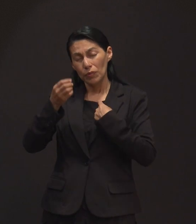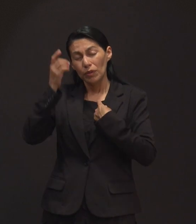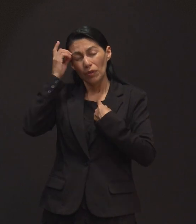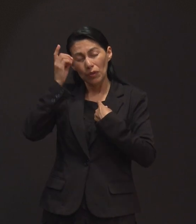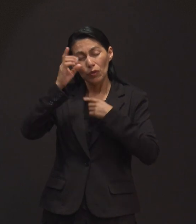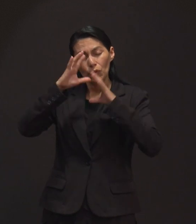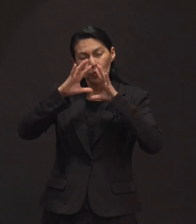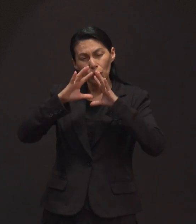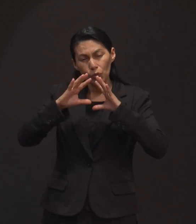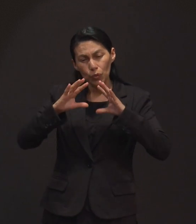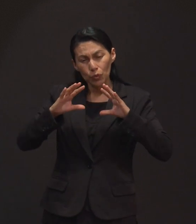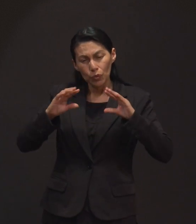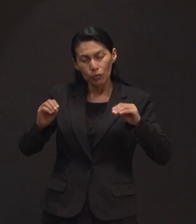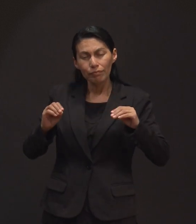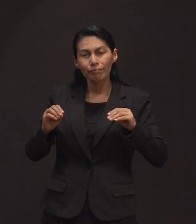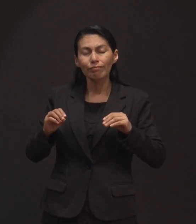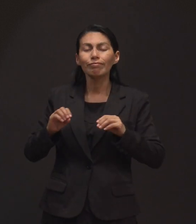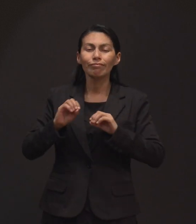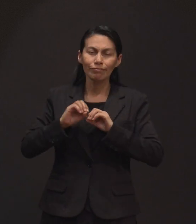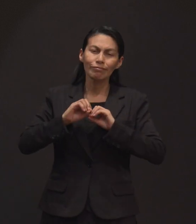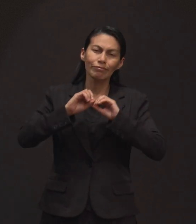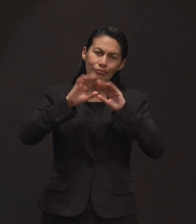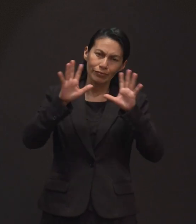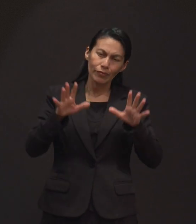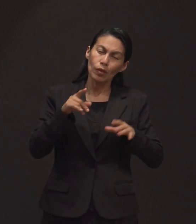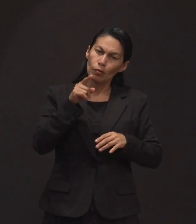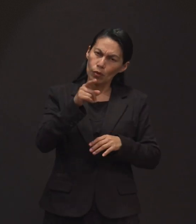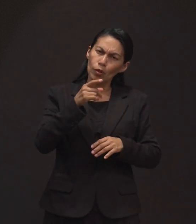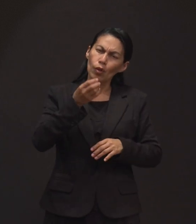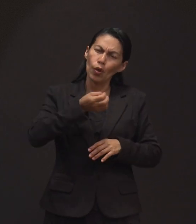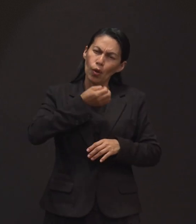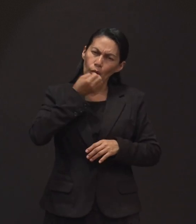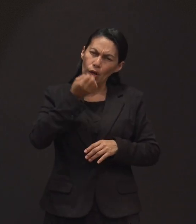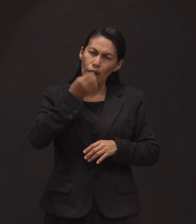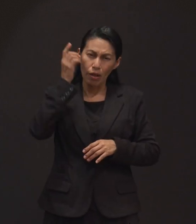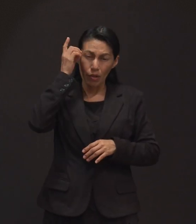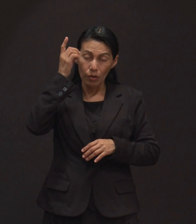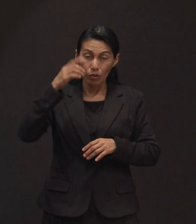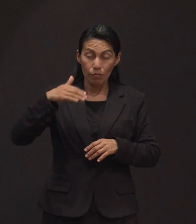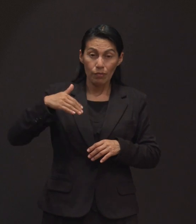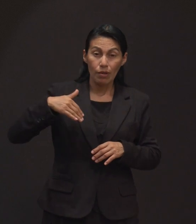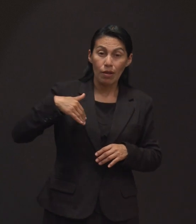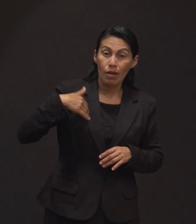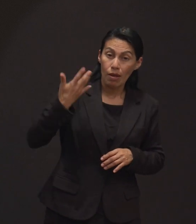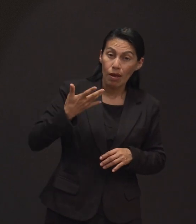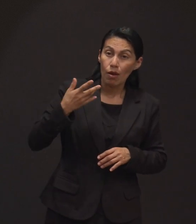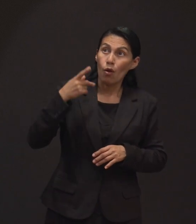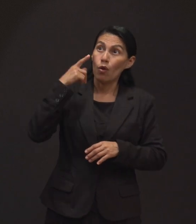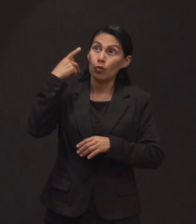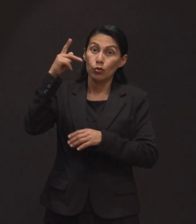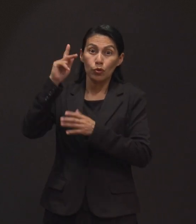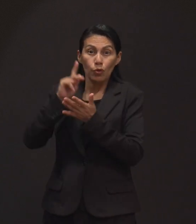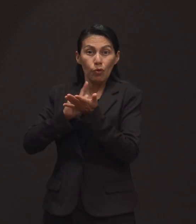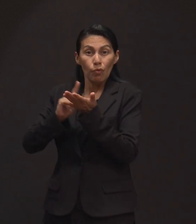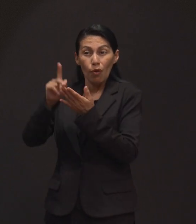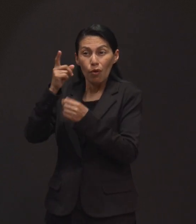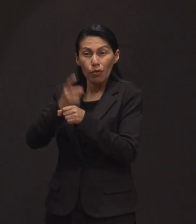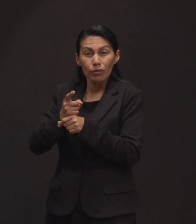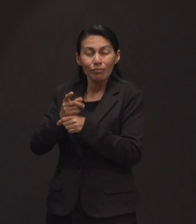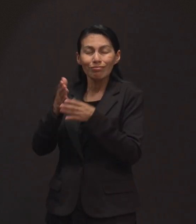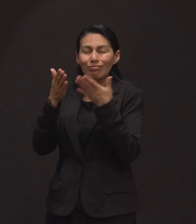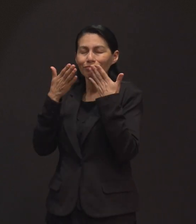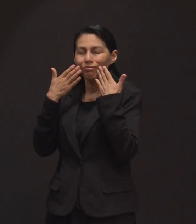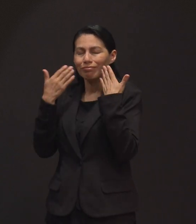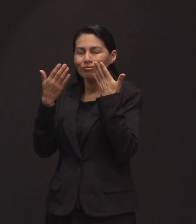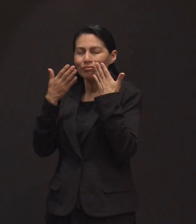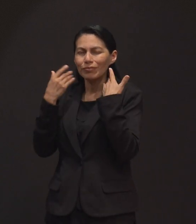a estar orando por ti, Ángela, para que Dios pueda obrar un milagro de acuerdo a su buena voluntad